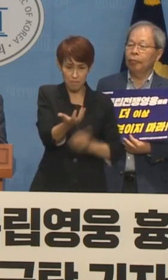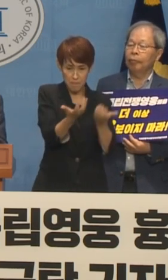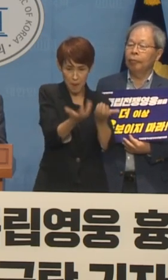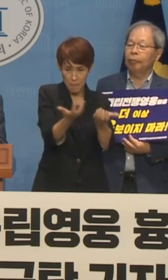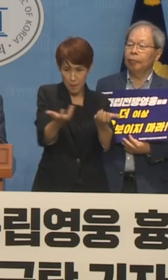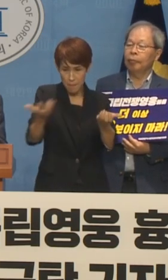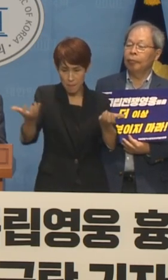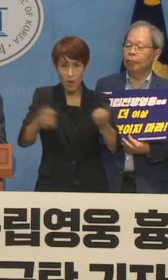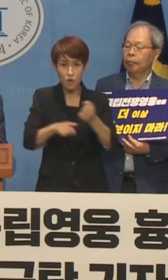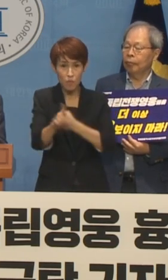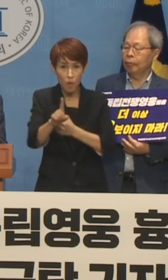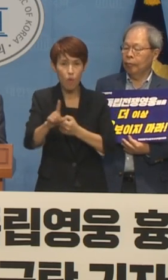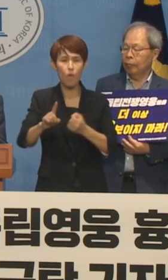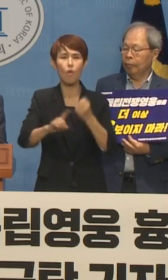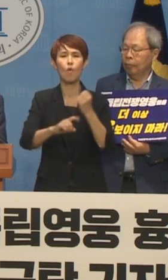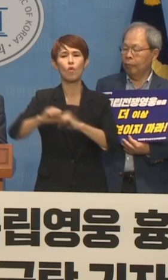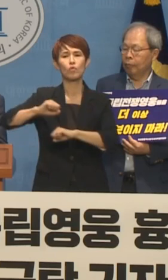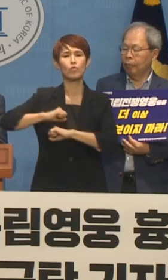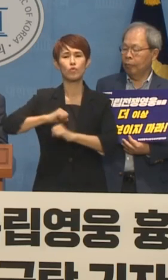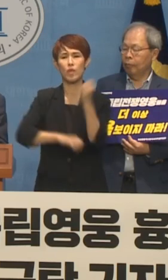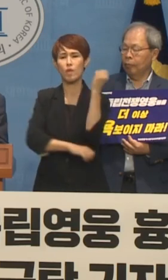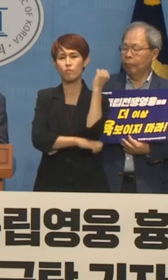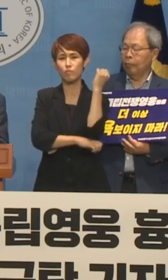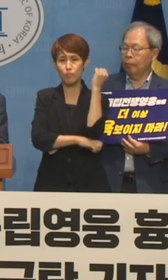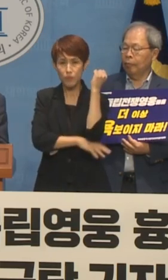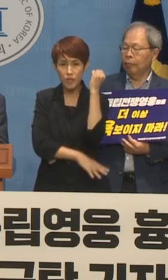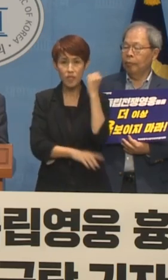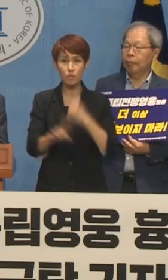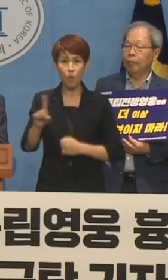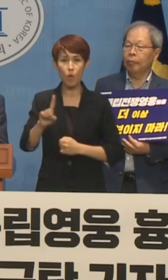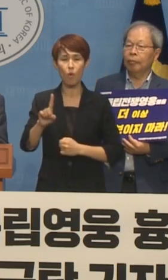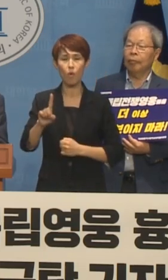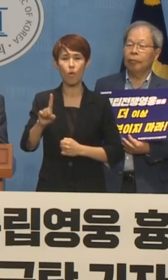뿌리가 일개의 졸개들로 구성된